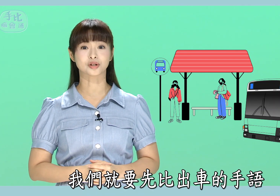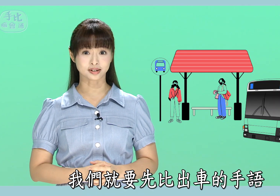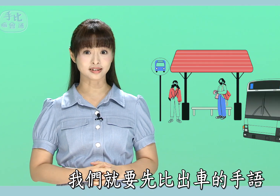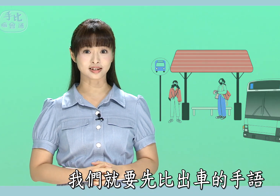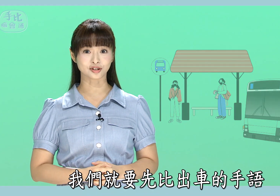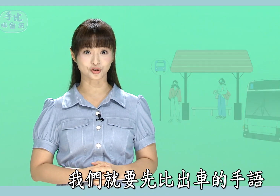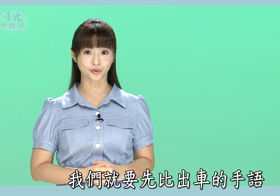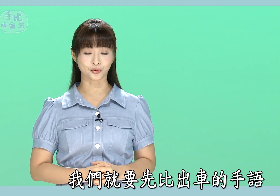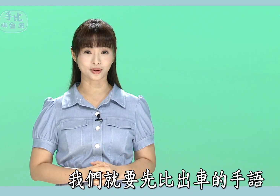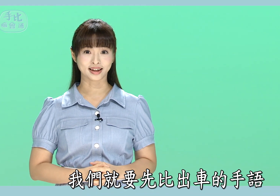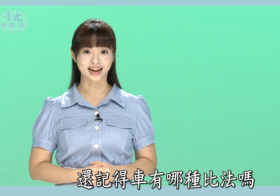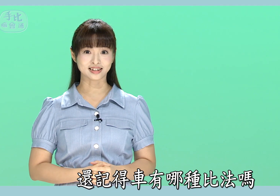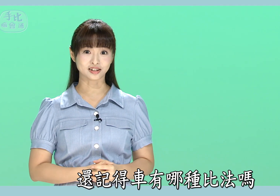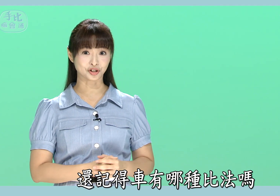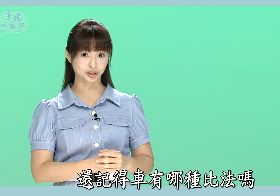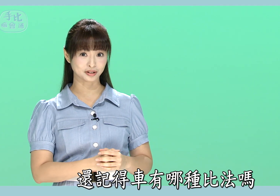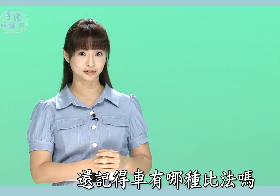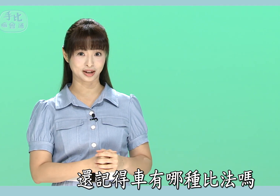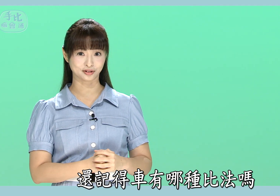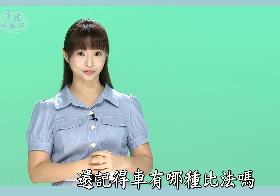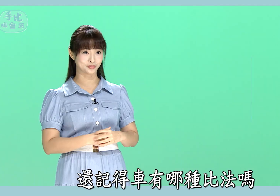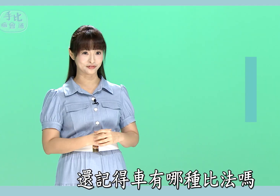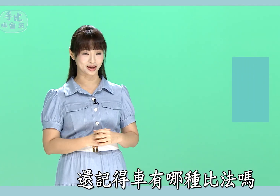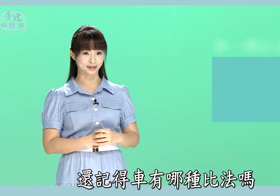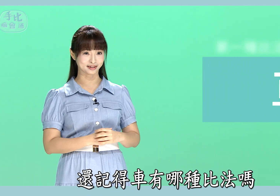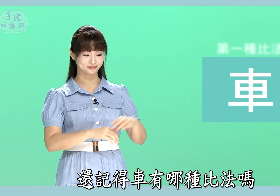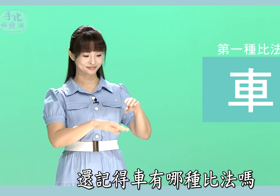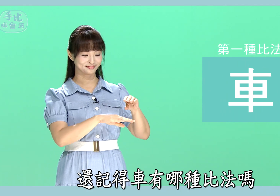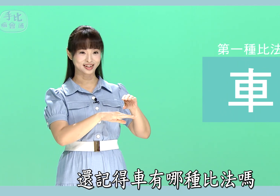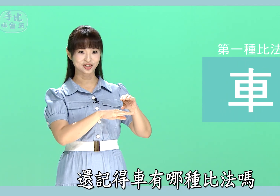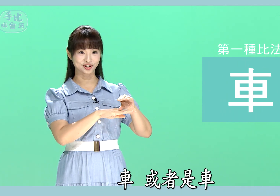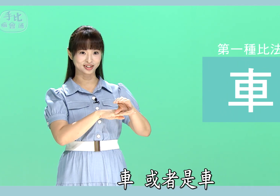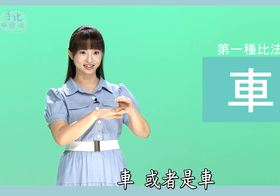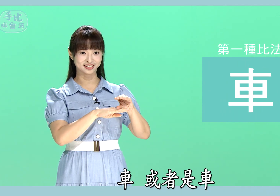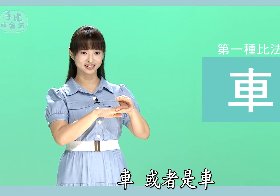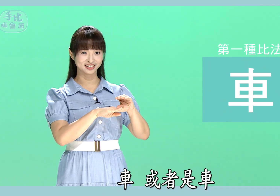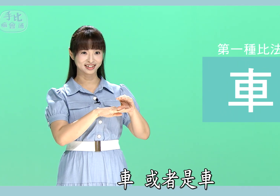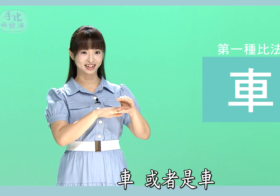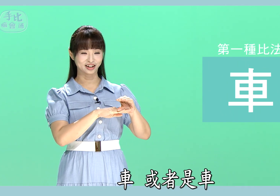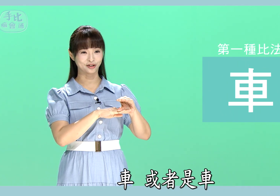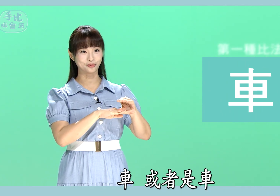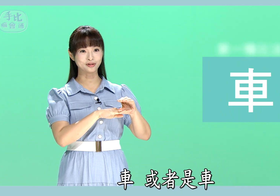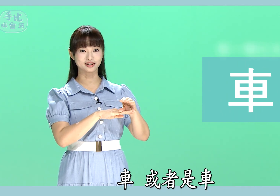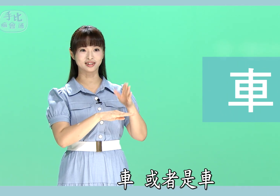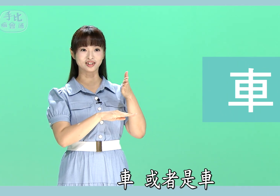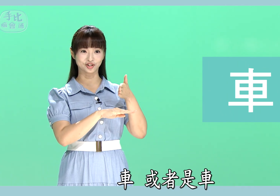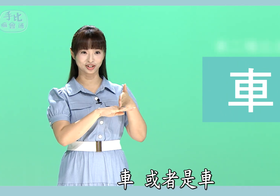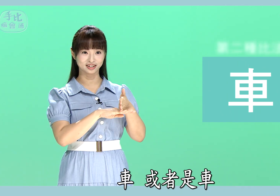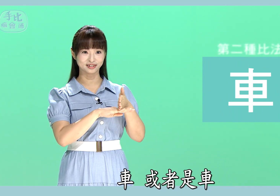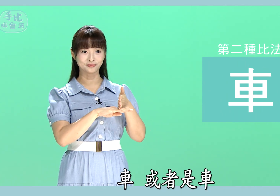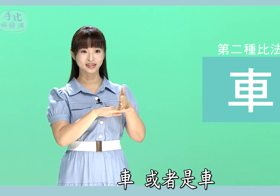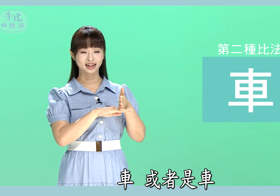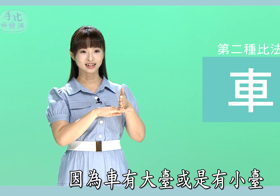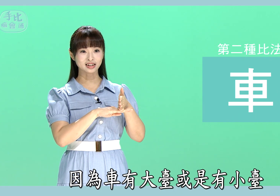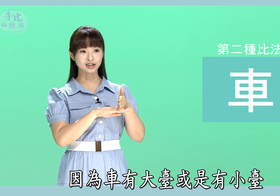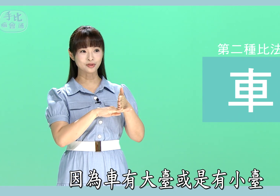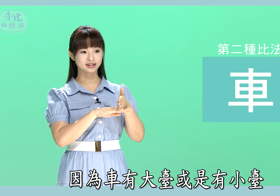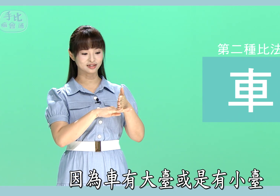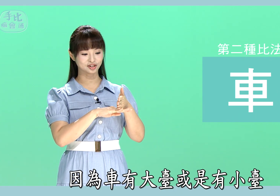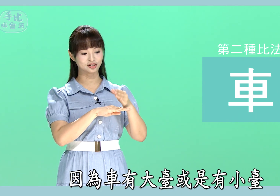的这个手语，还记得车有哪种比法吗？车，好，或者是车。那因为呢，车有